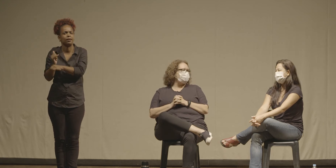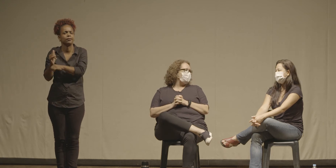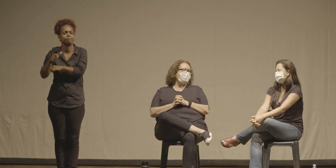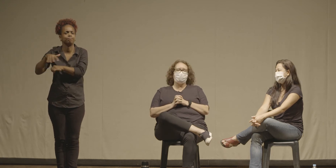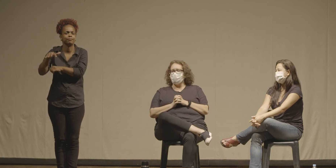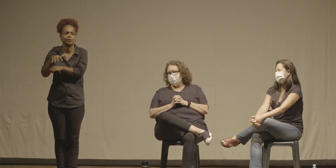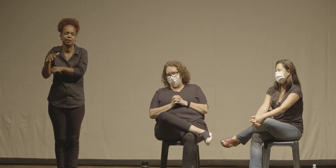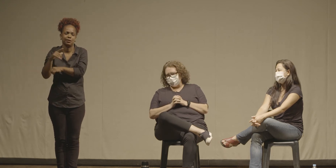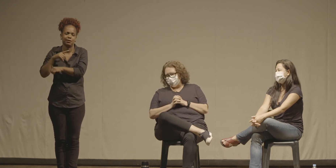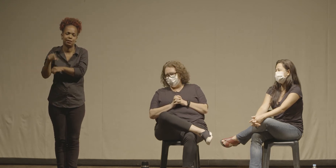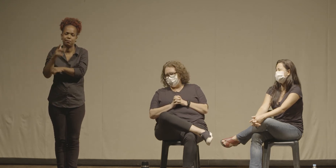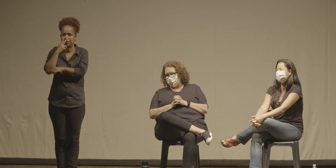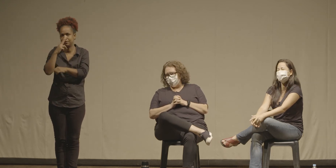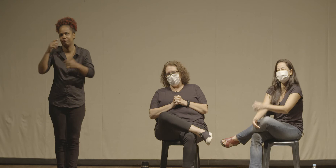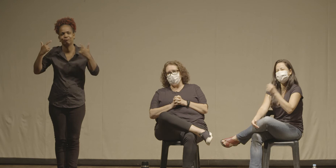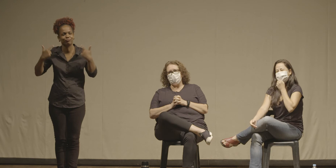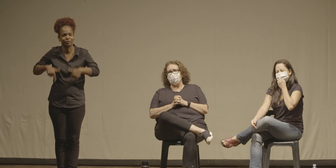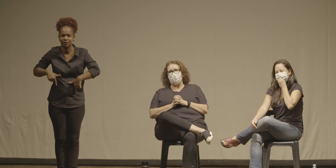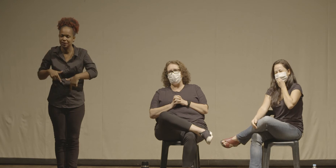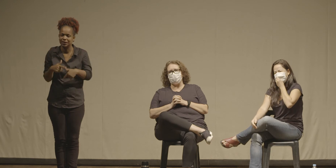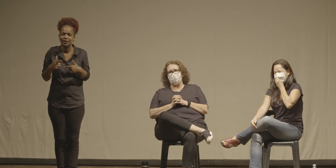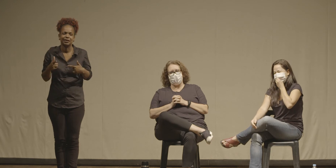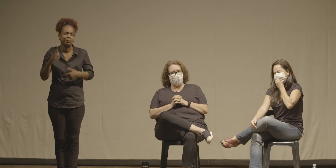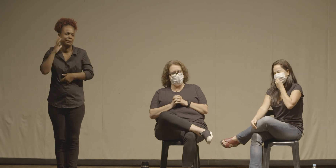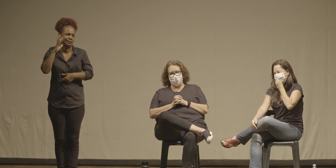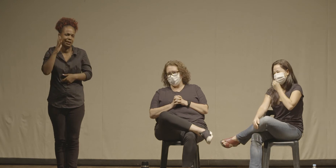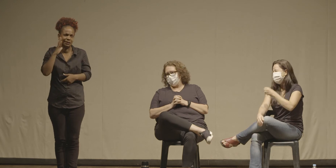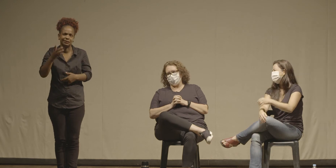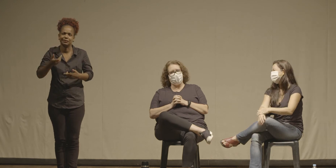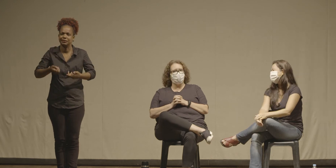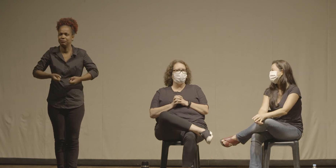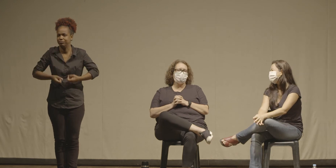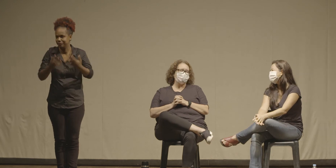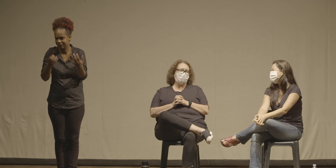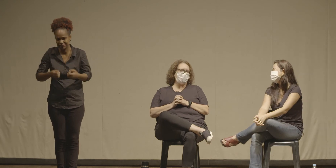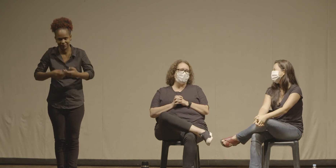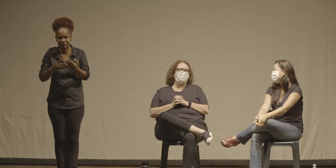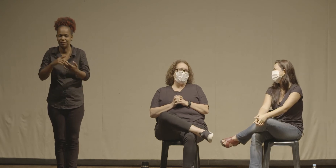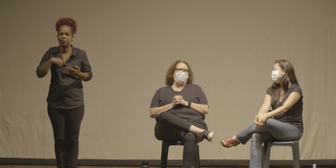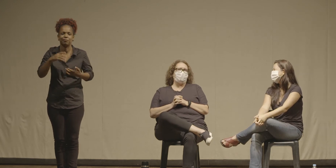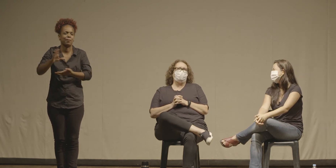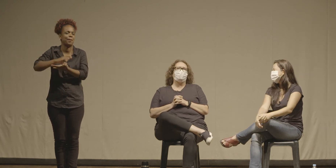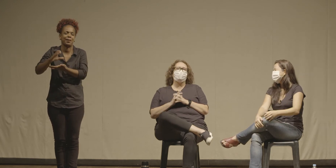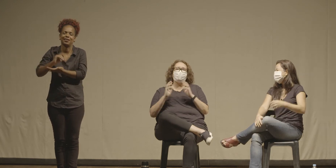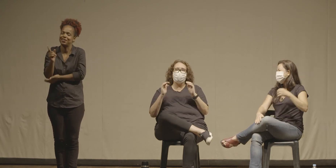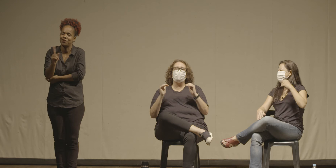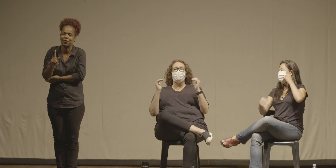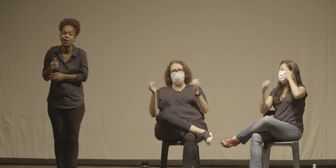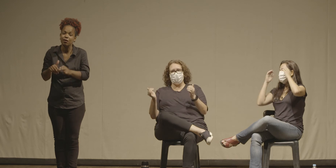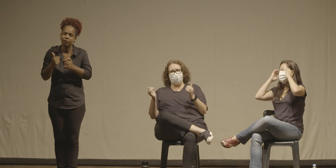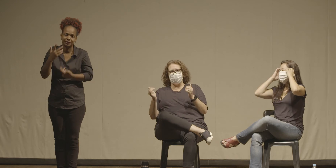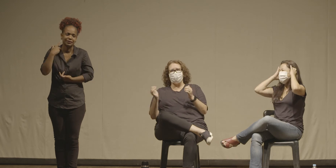essa pessoa ela é uma abnegada, né? Ela não está pensando em ganhar dinheiro, não, tá não. Ela pode até